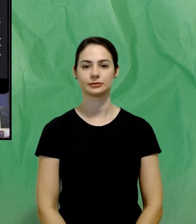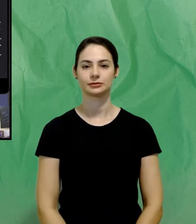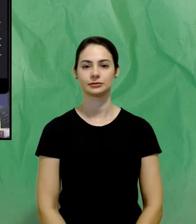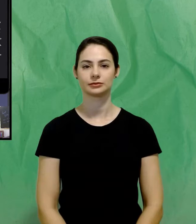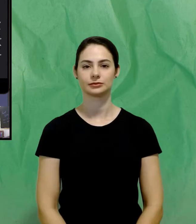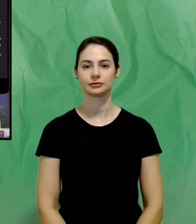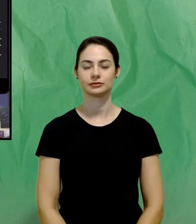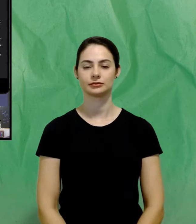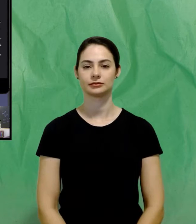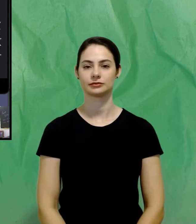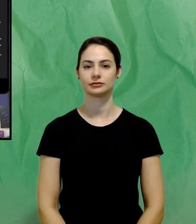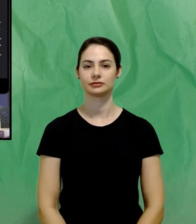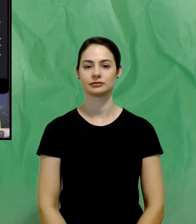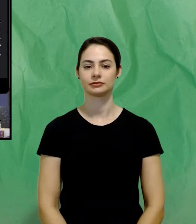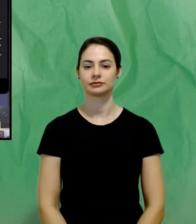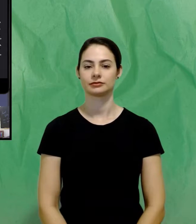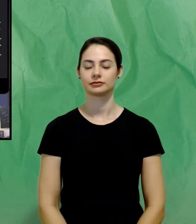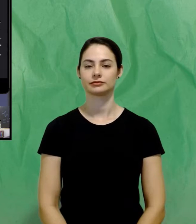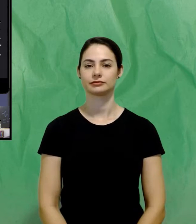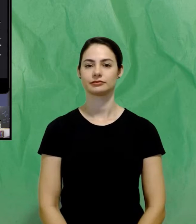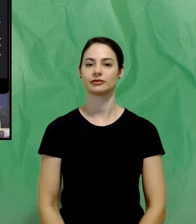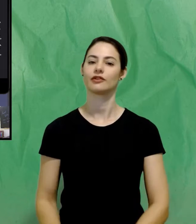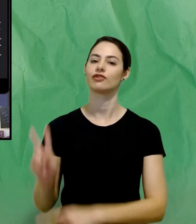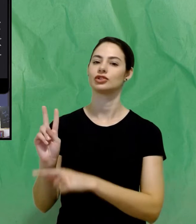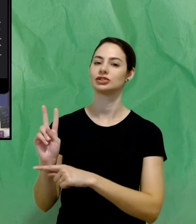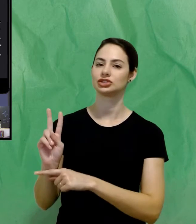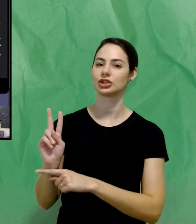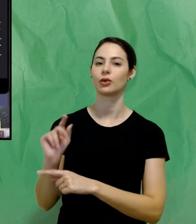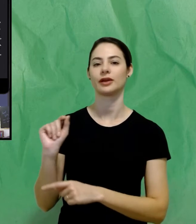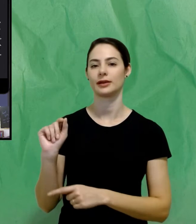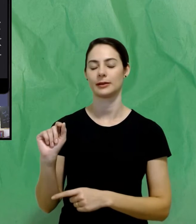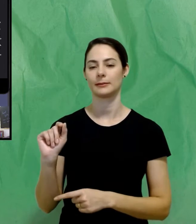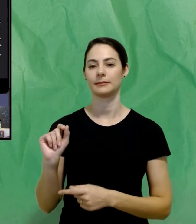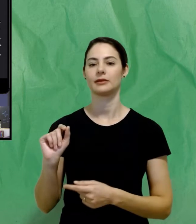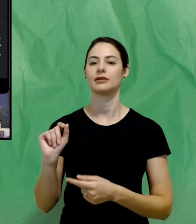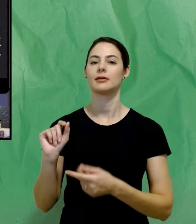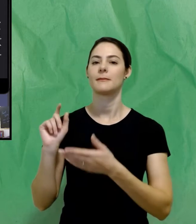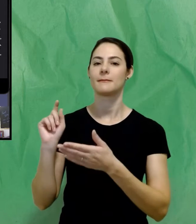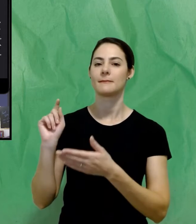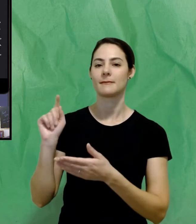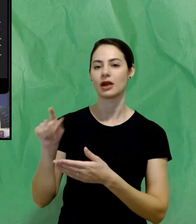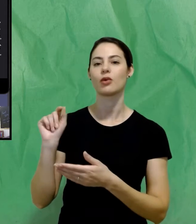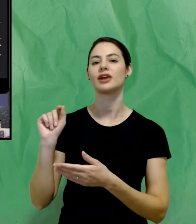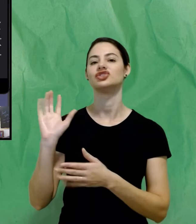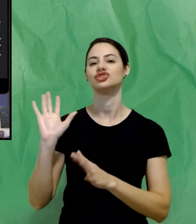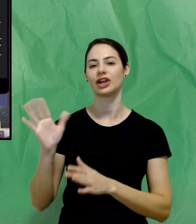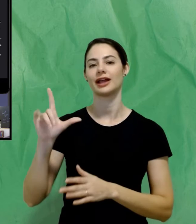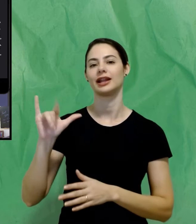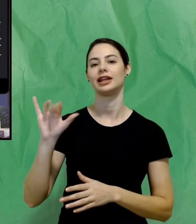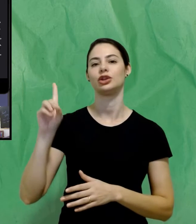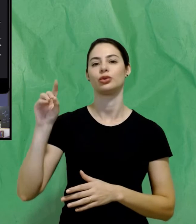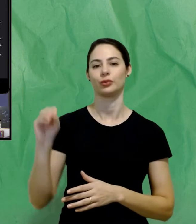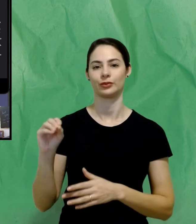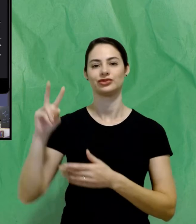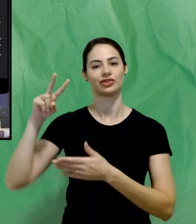Eu vou deixar aqui, por exemplo, um evento marcar como lido, né?